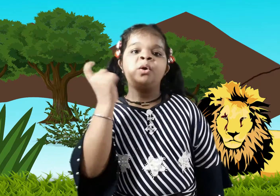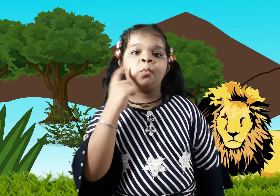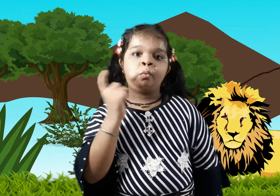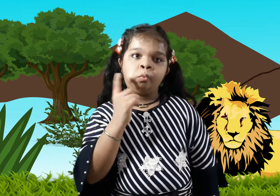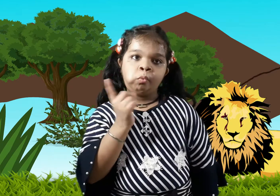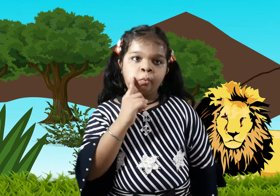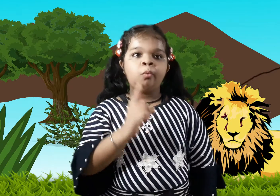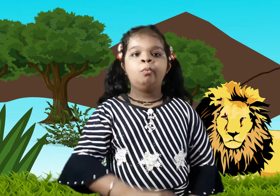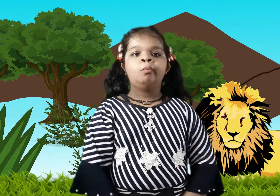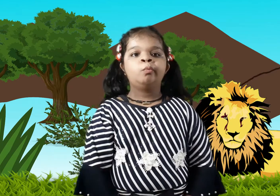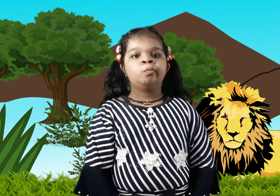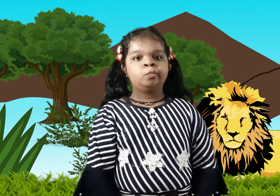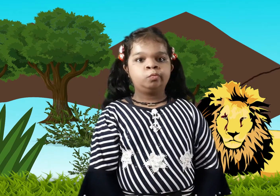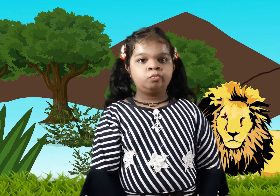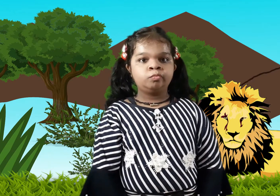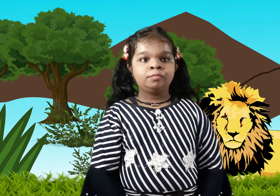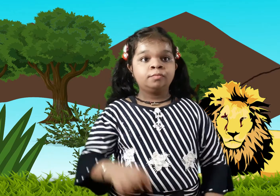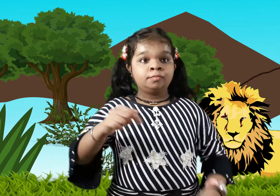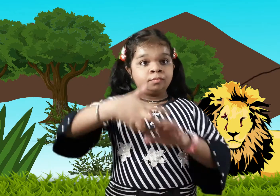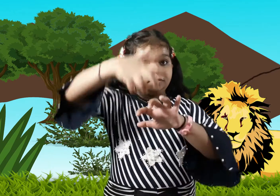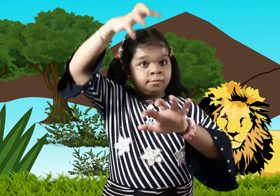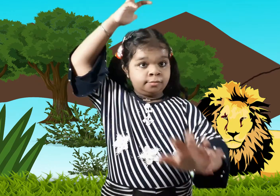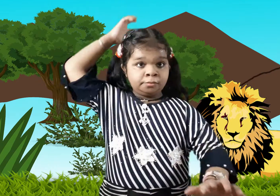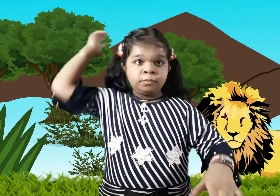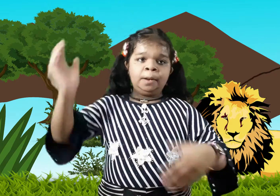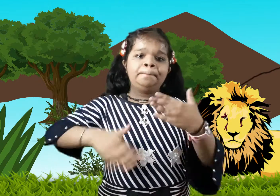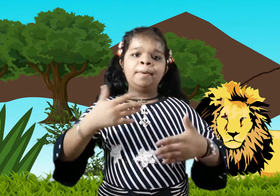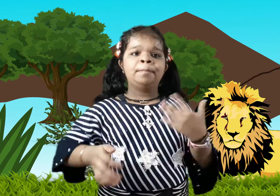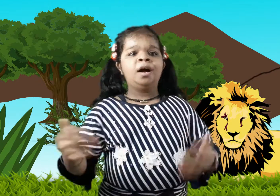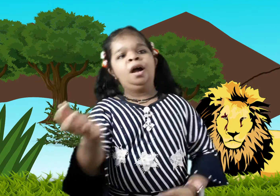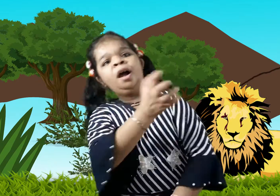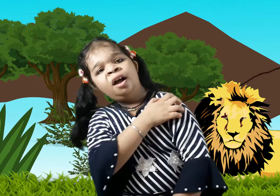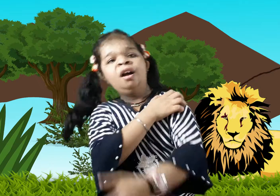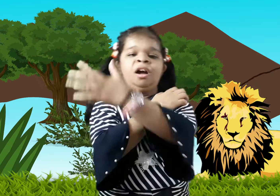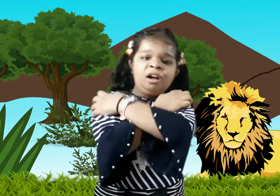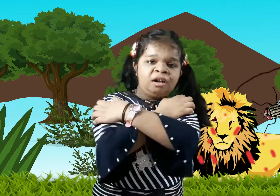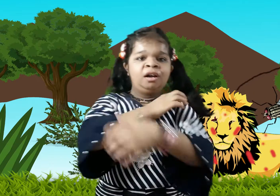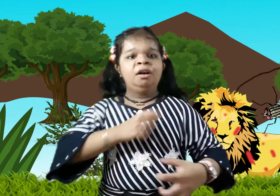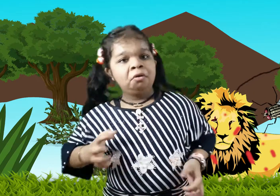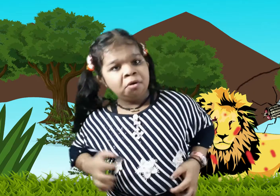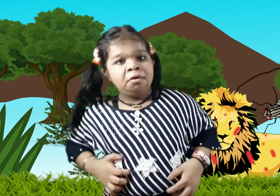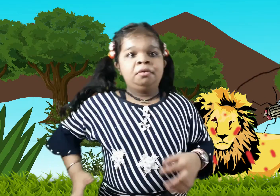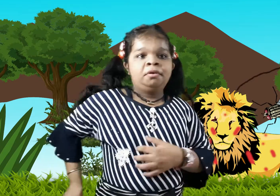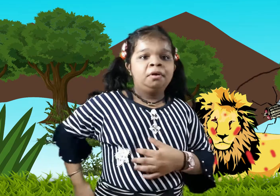इस तरह से शेर पंजा मारता जाता और खुद को घायल करता जाता।